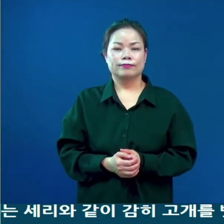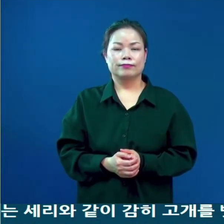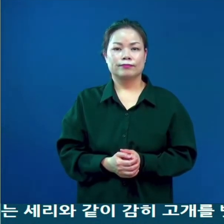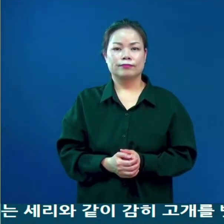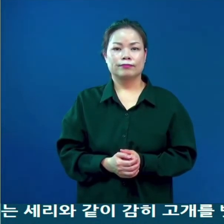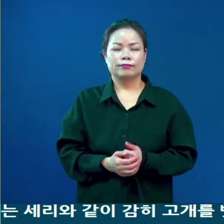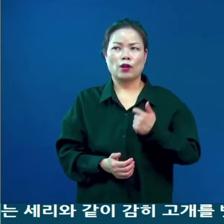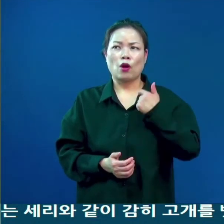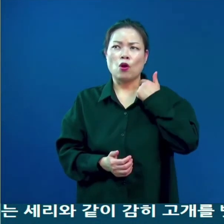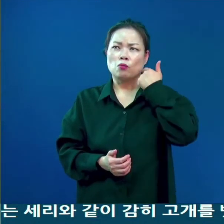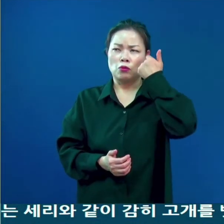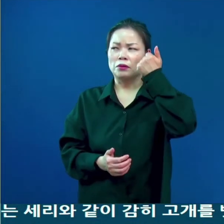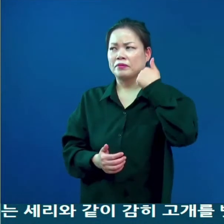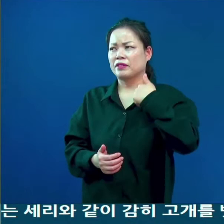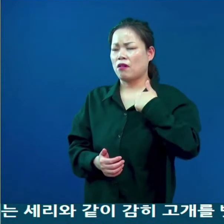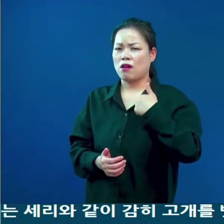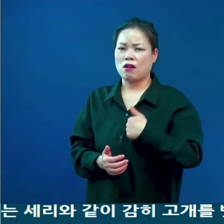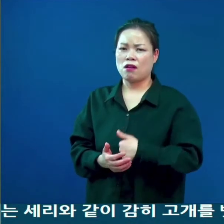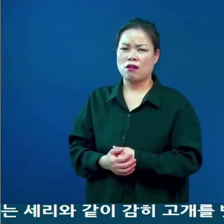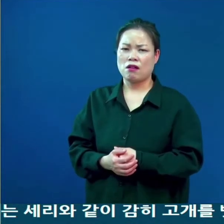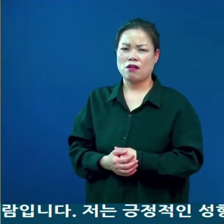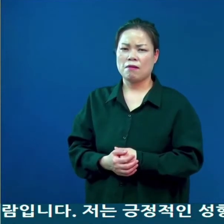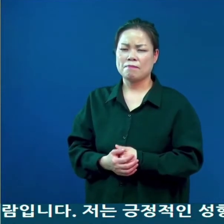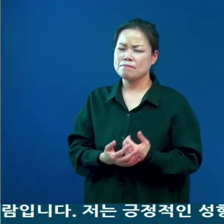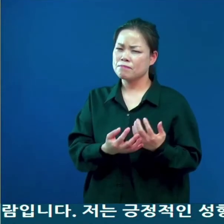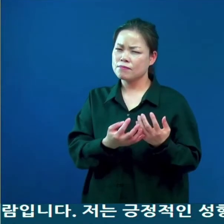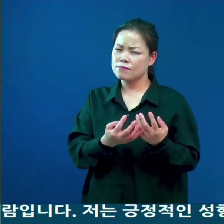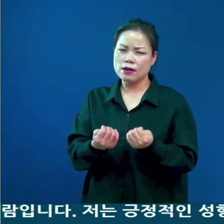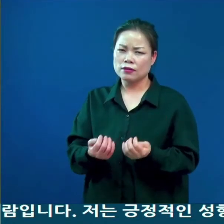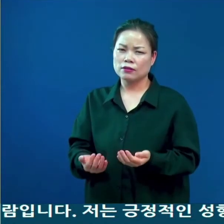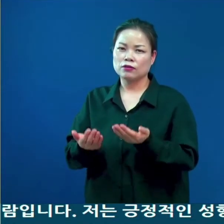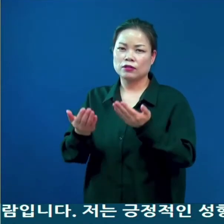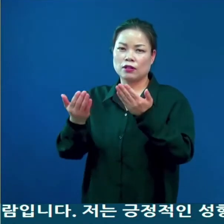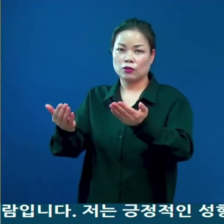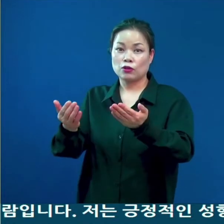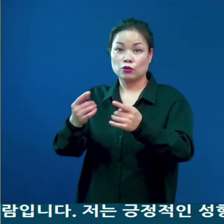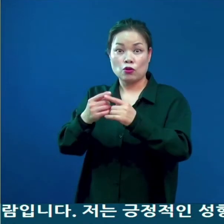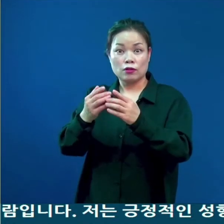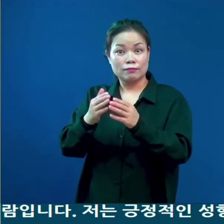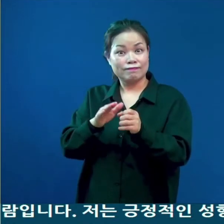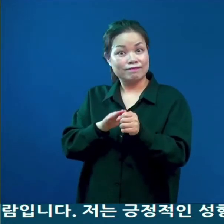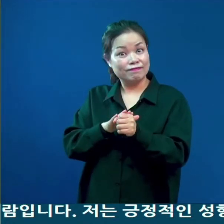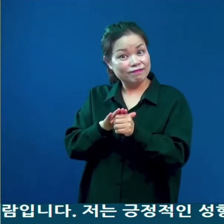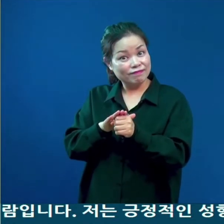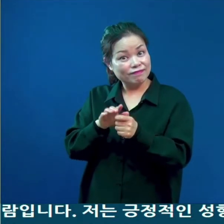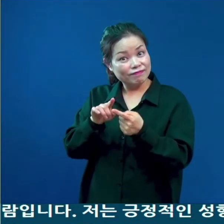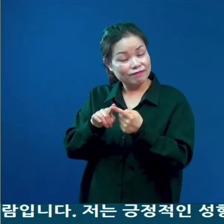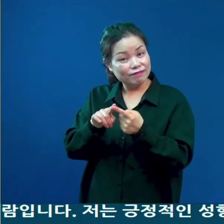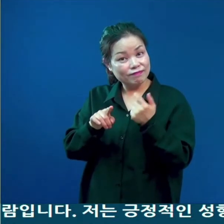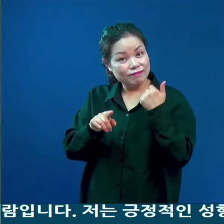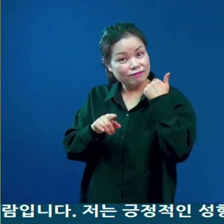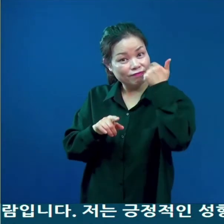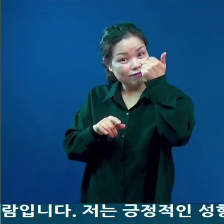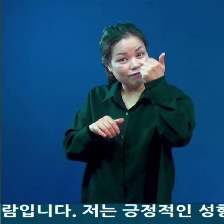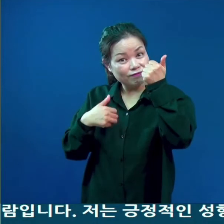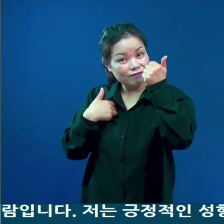목사님, 제가 얼마나 교회에 많은 헌신을 했고 제가 교회를 얼마나 사랑하시는지 목사님은 모르실